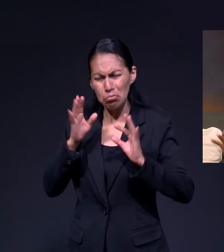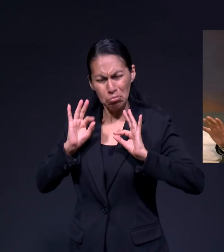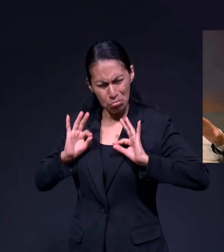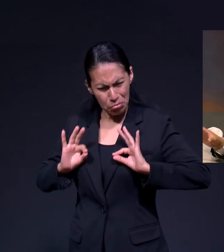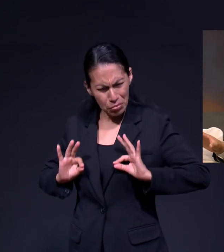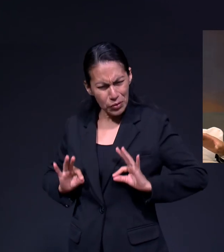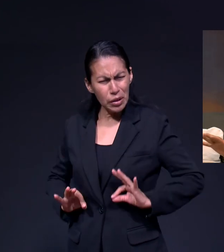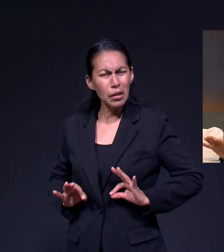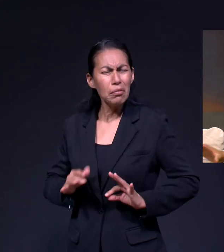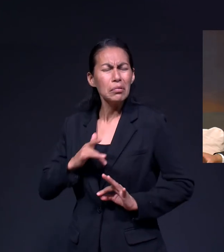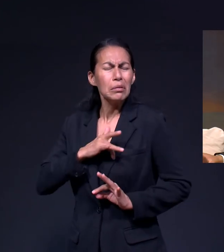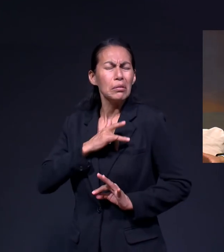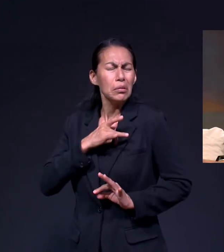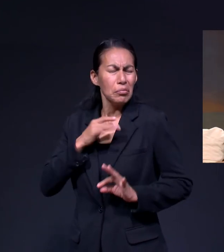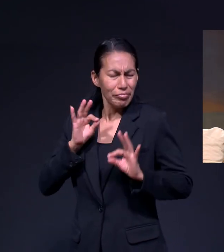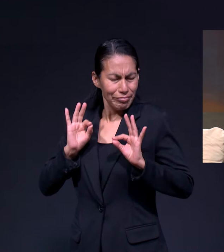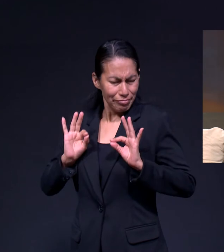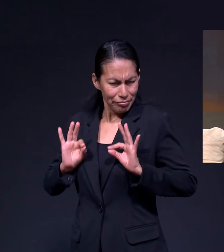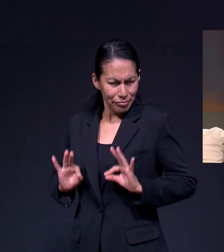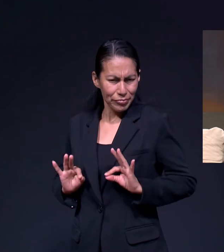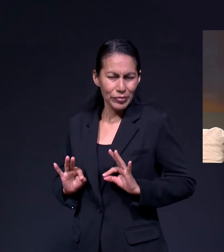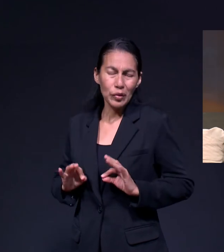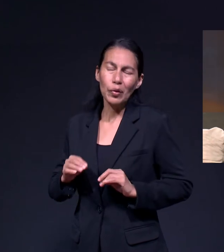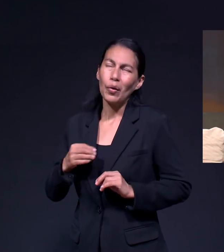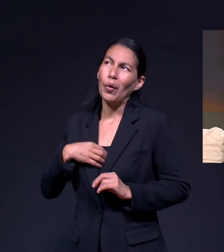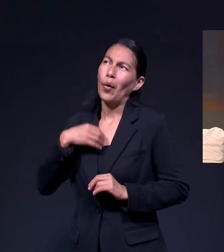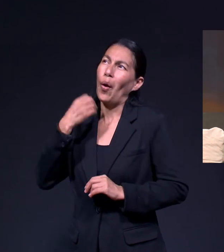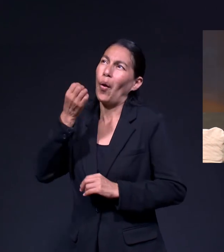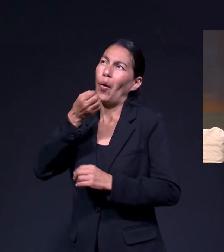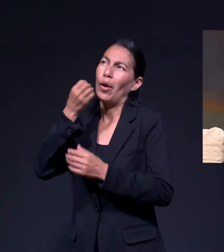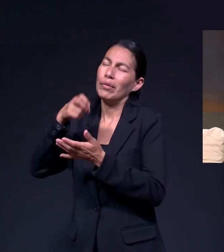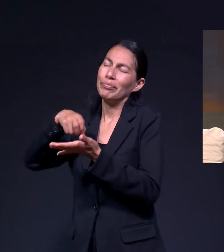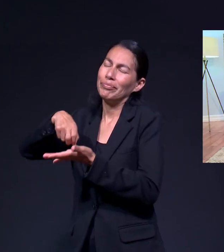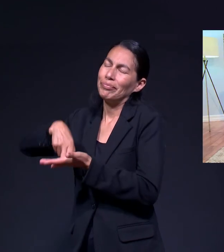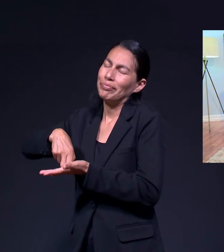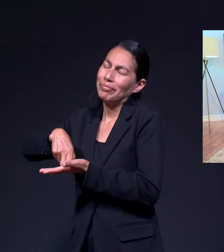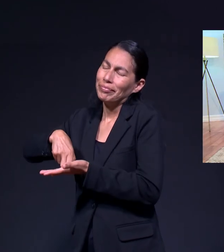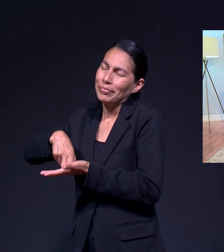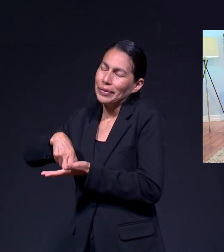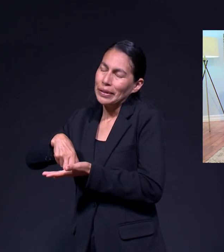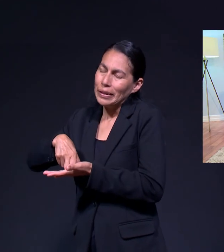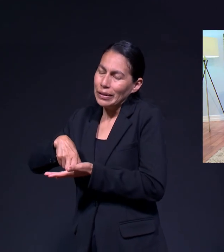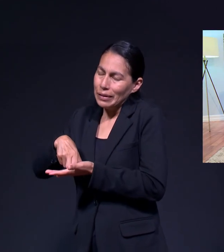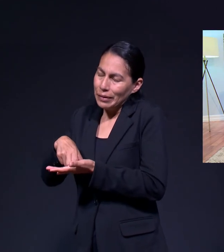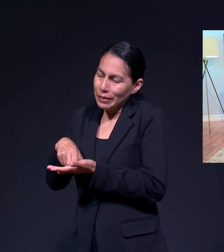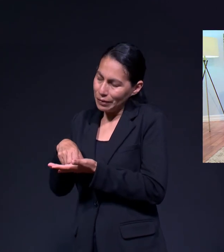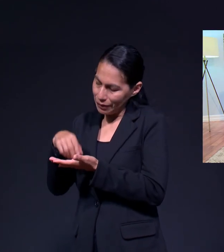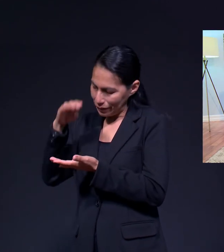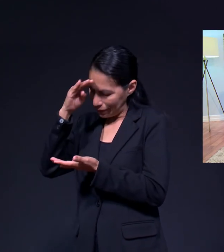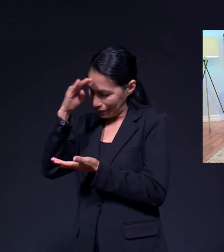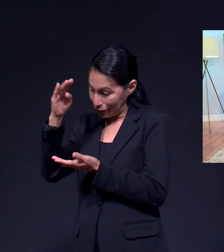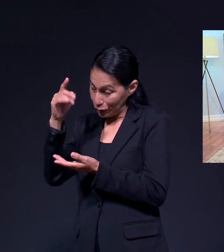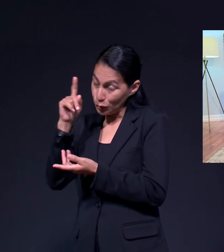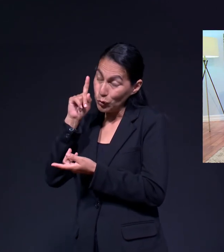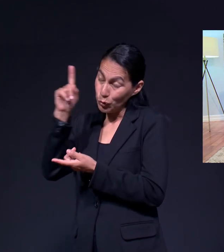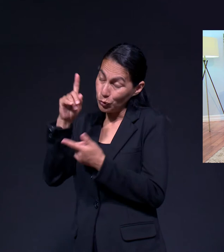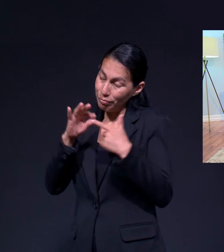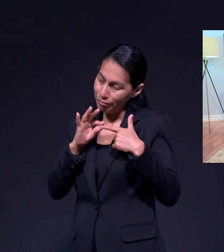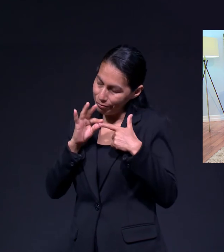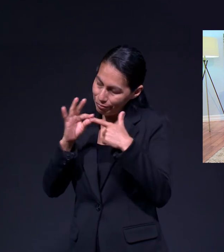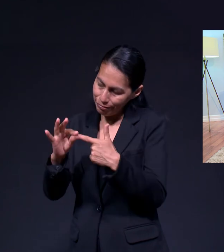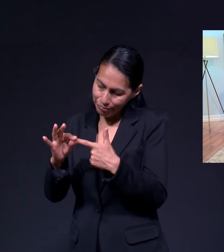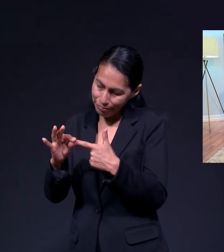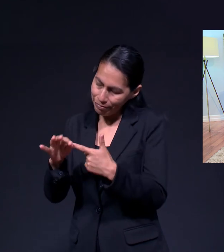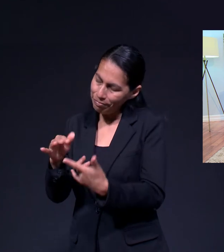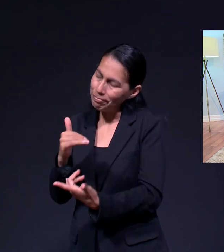se ha preparado un lugar muy cómodo y me admisión sentir en casa yo ahí me en que dije señor creo que me trajiste aquí por una